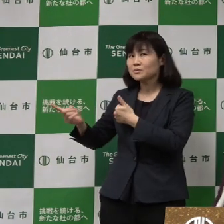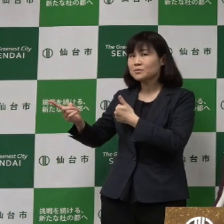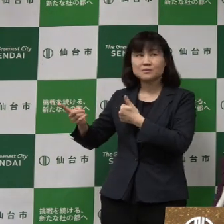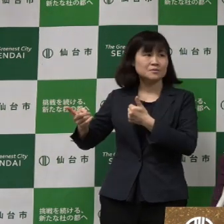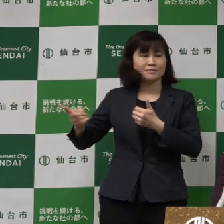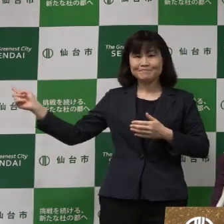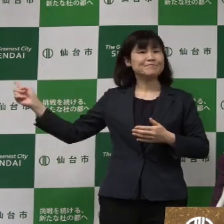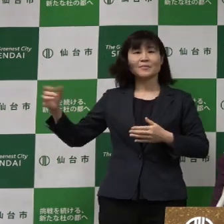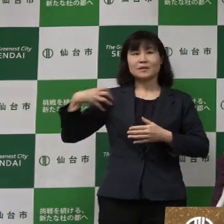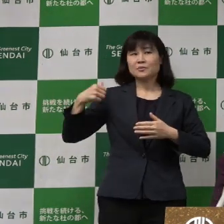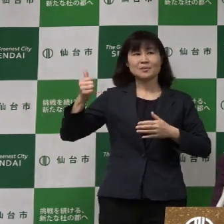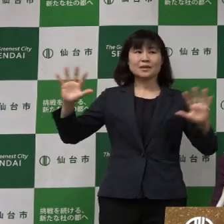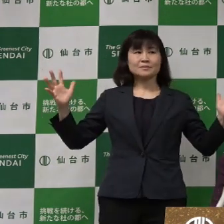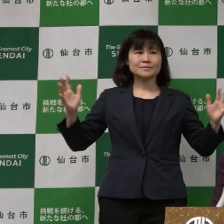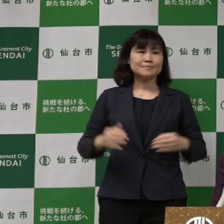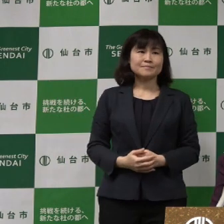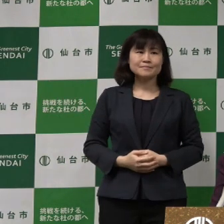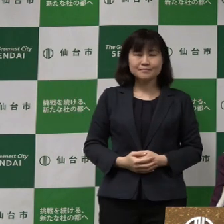です。